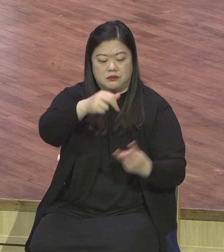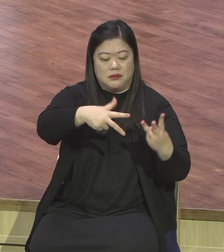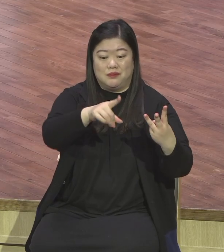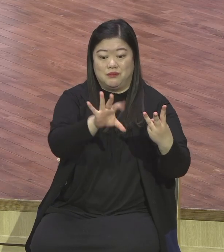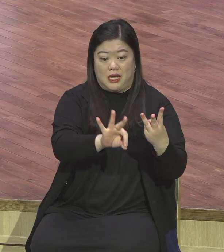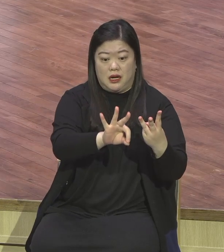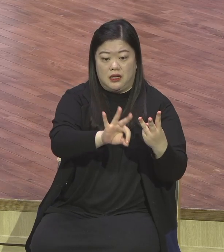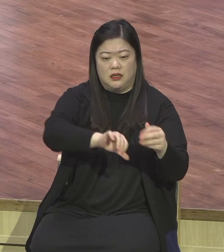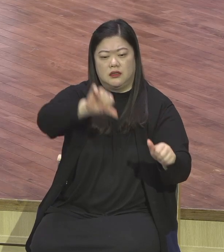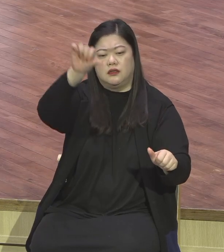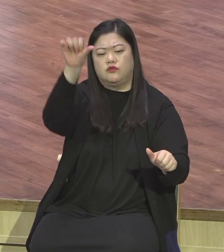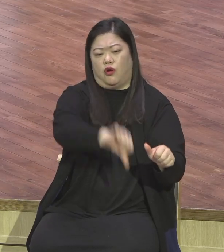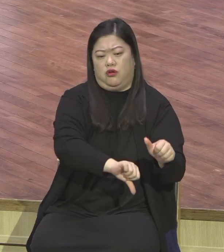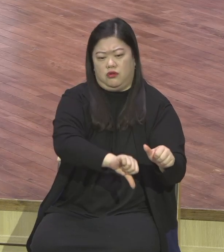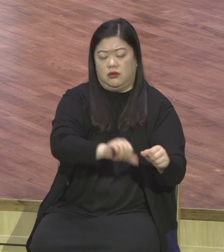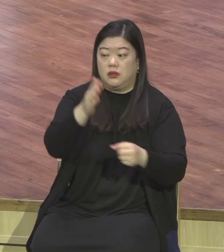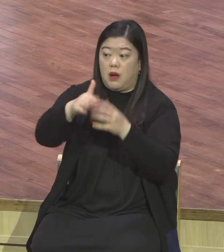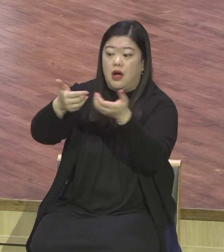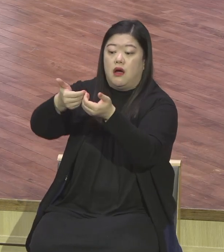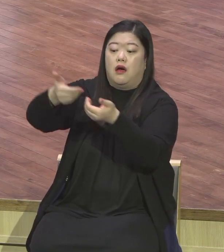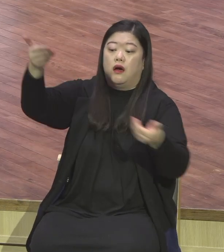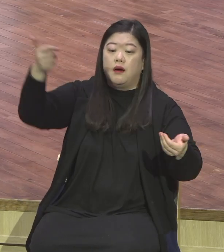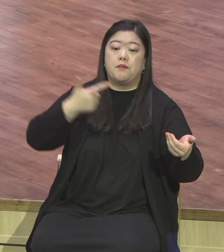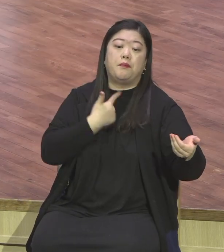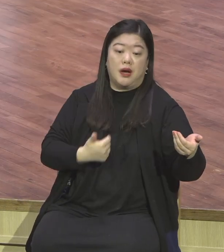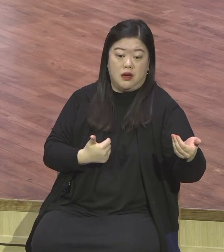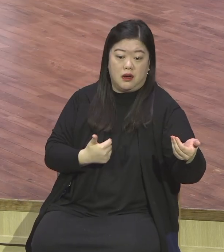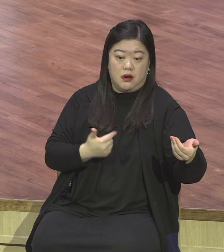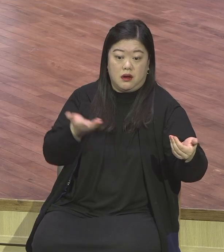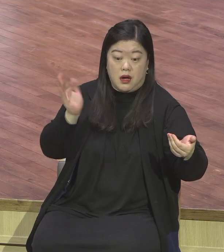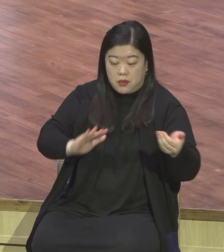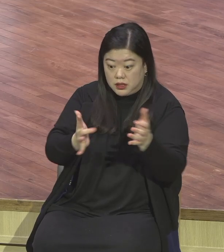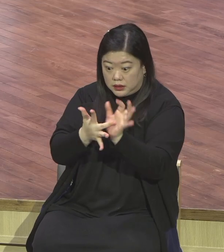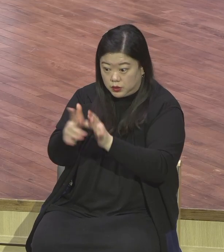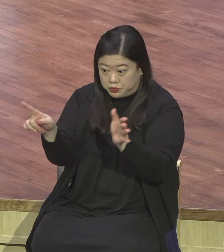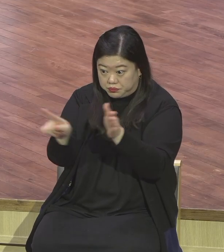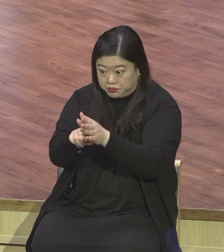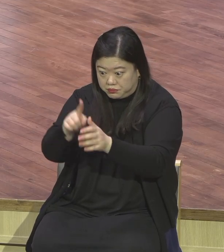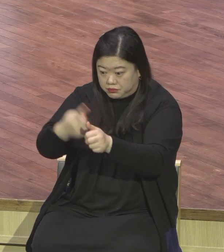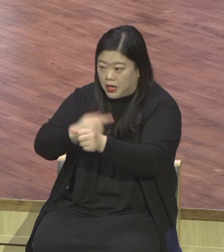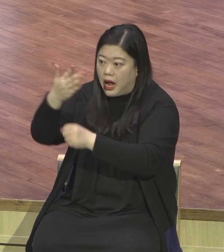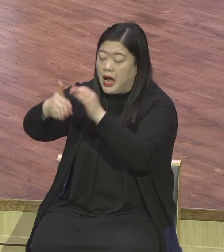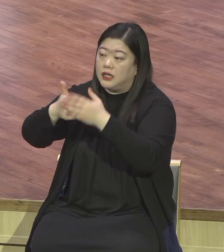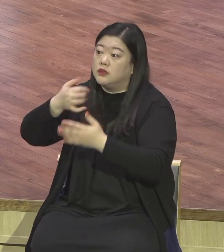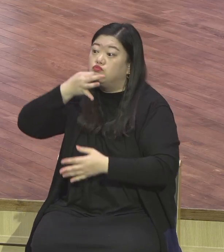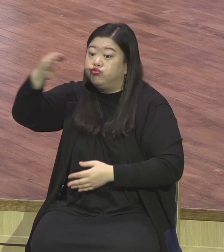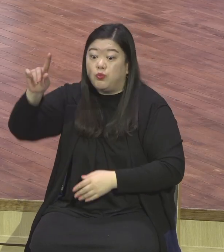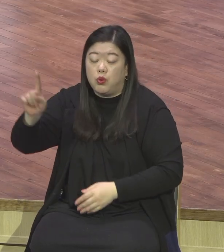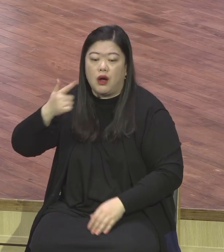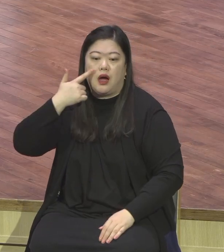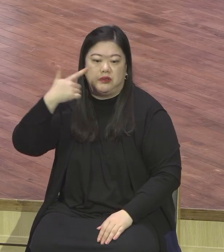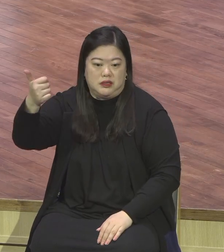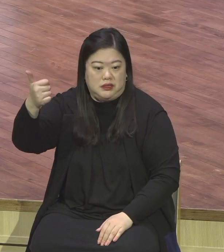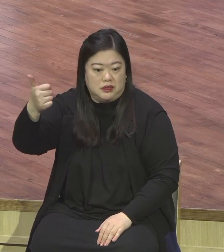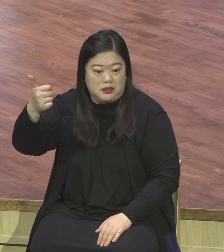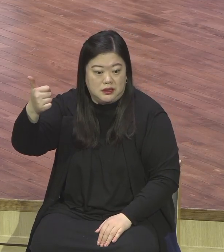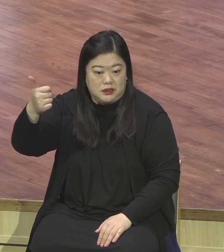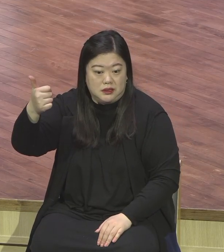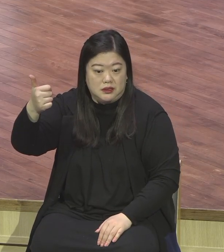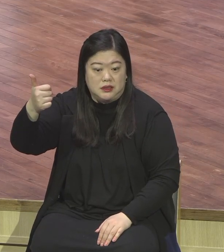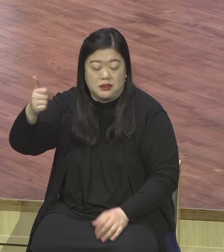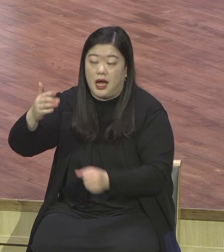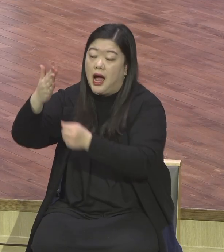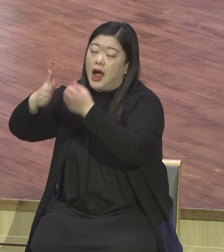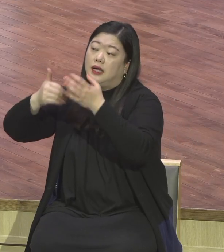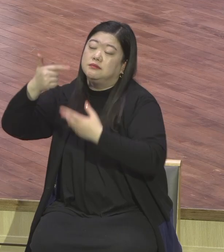하나님을 아버지라고 불러요 창조주 하나님을 아버지라고 그렇게 부르고 하나님의 돌봄을 받는 존재가